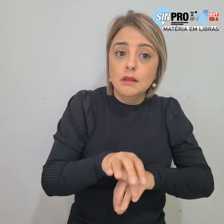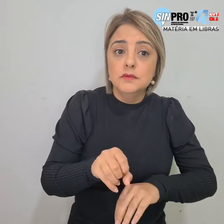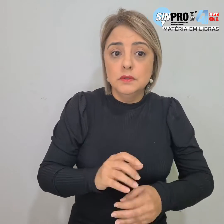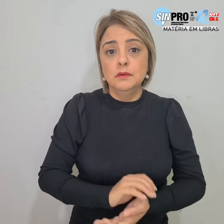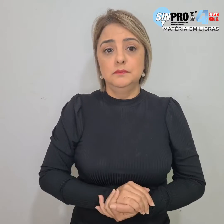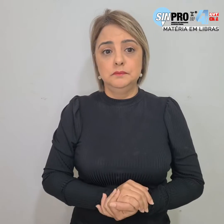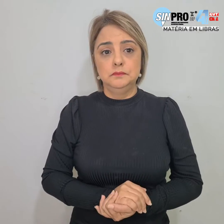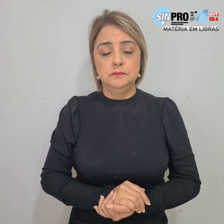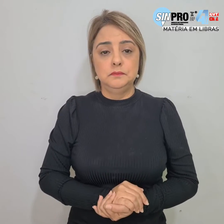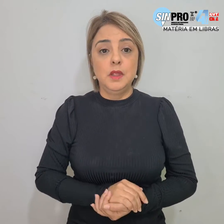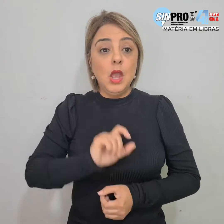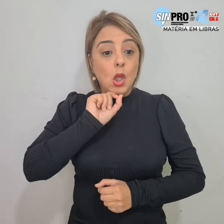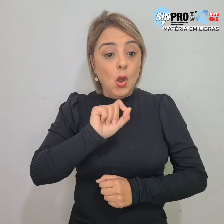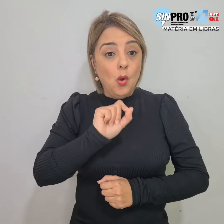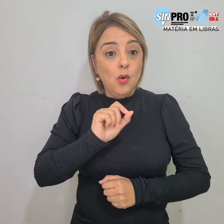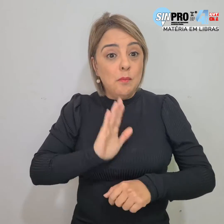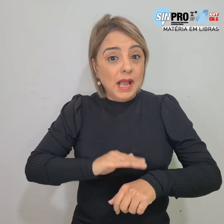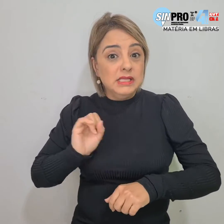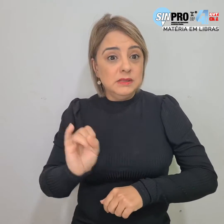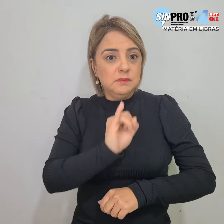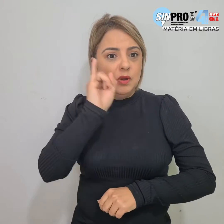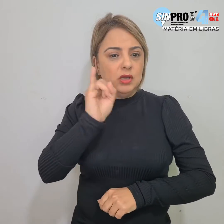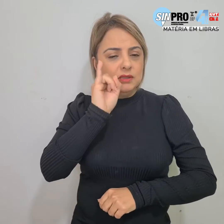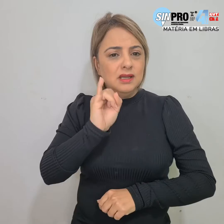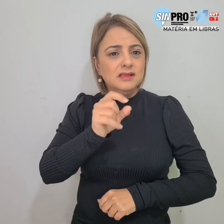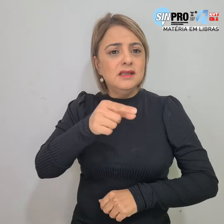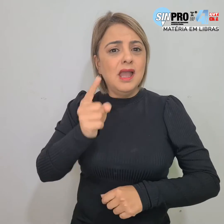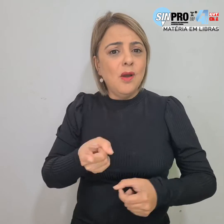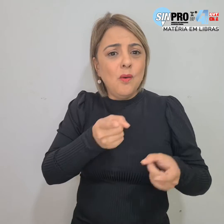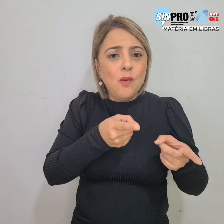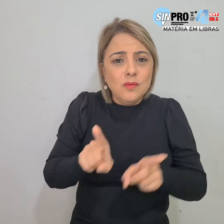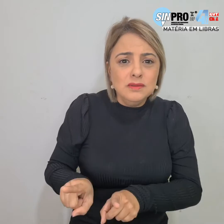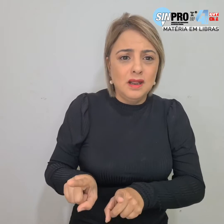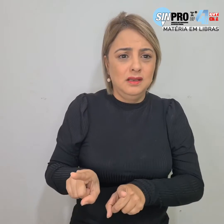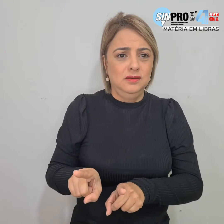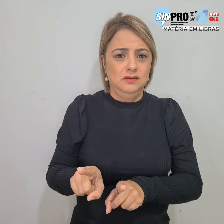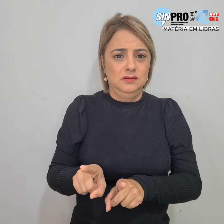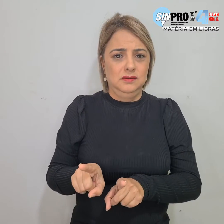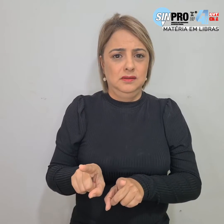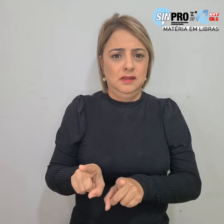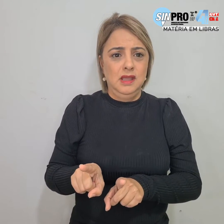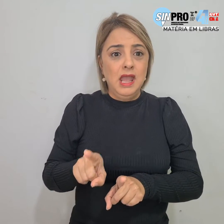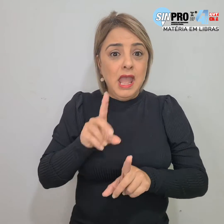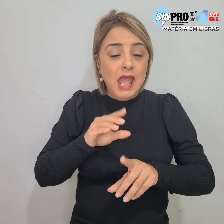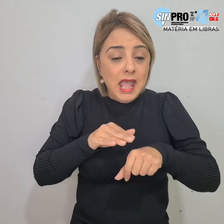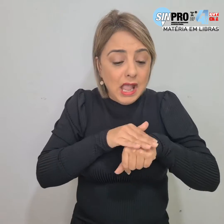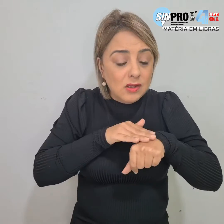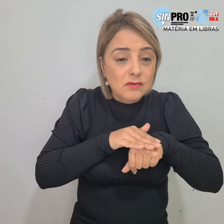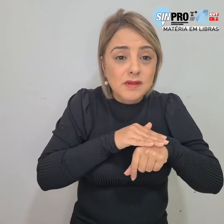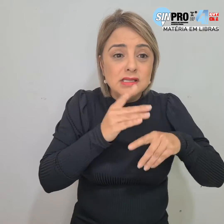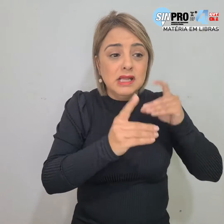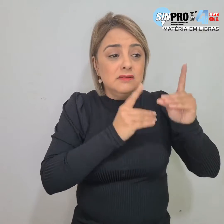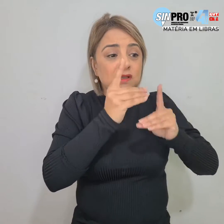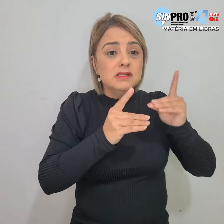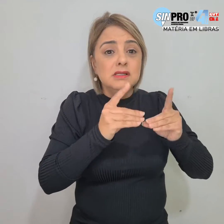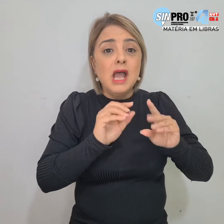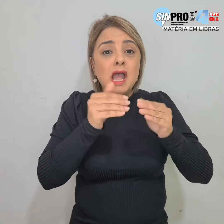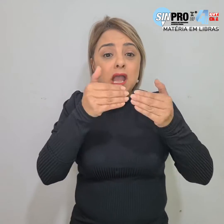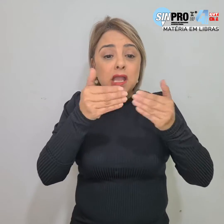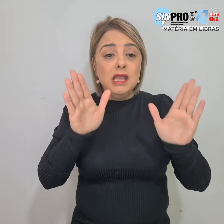que está em jogo agora é justamente o contrário. É a discussão de o quanto a abertura das escolas vai colocar